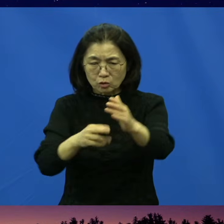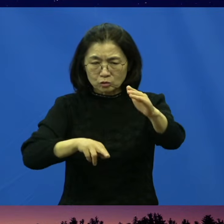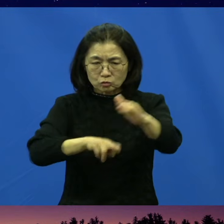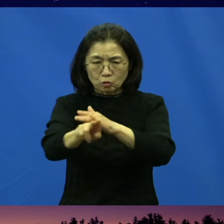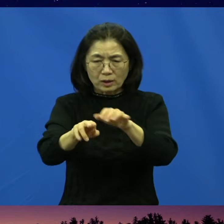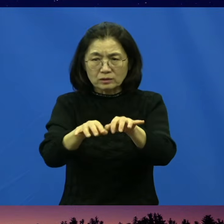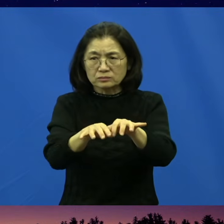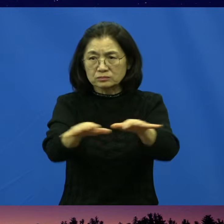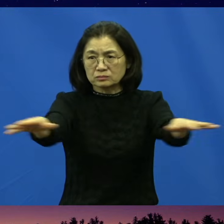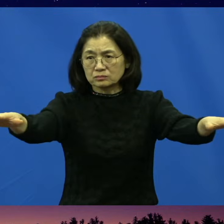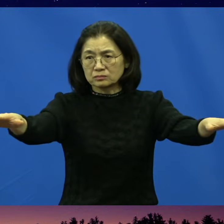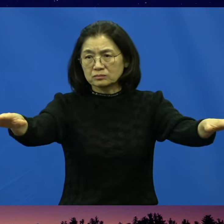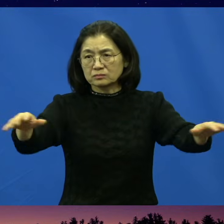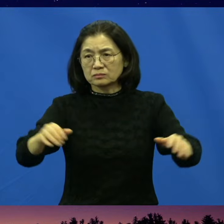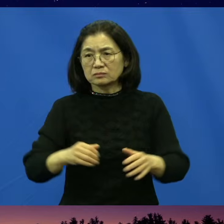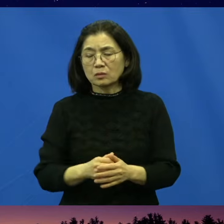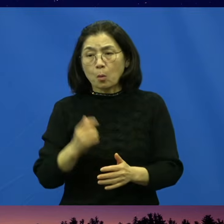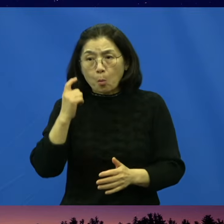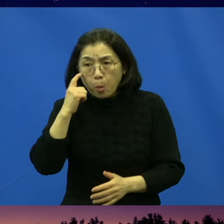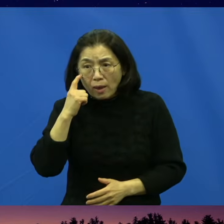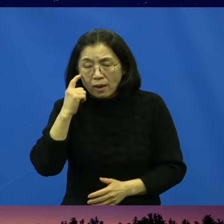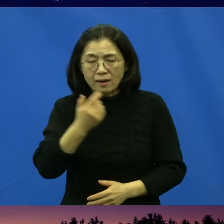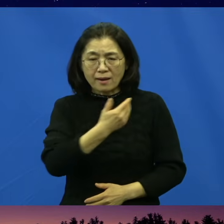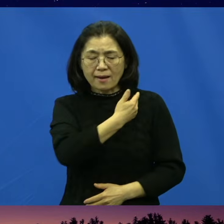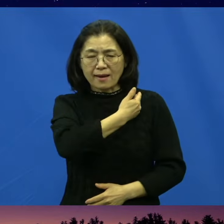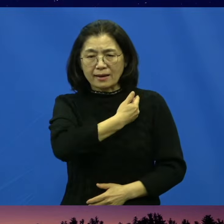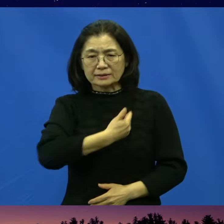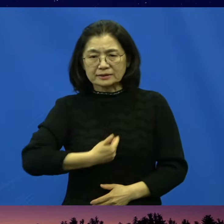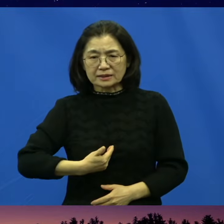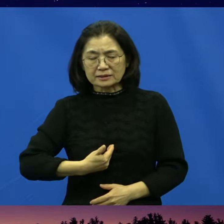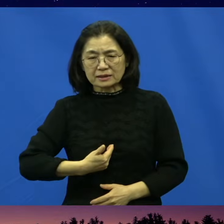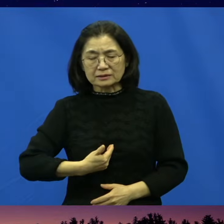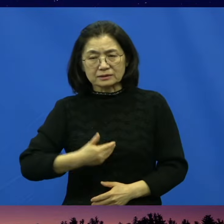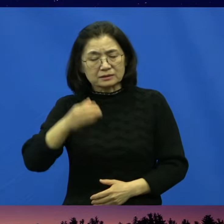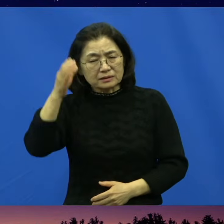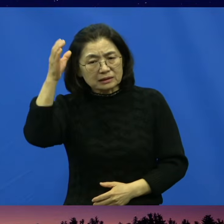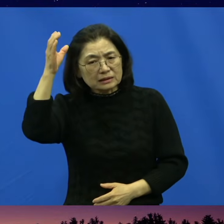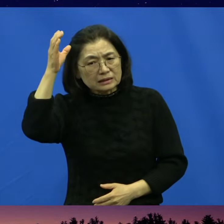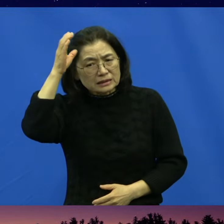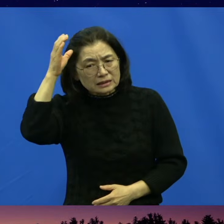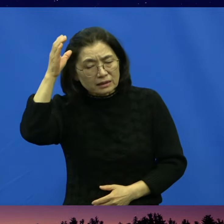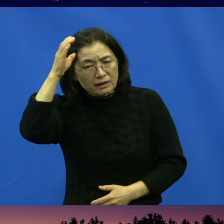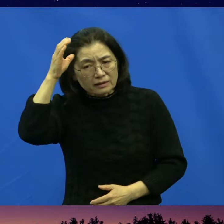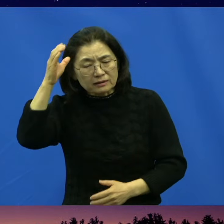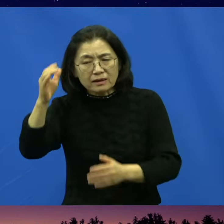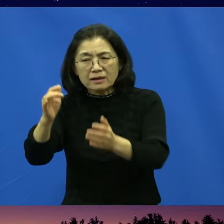그들이 바라고 그들이 기대했던 메시아의 모습이 전혀 아니었기 때문이죠.